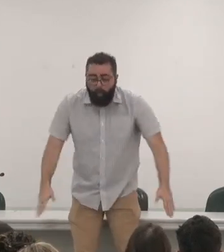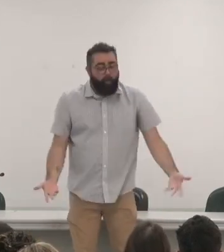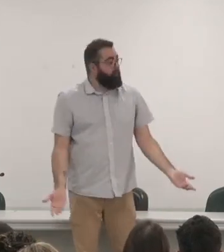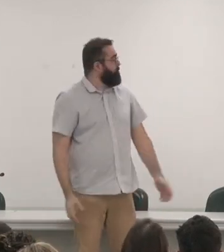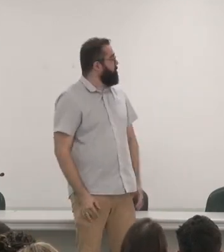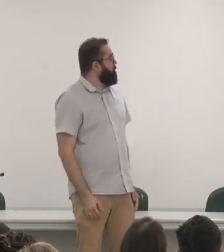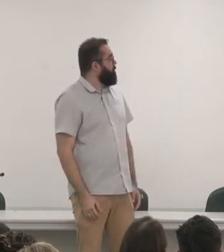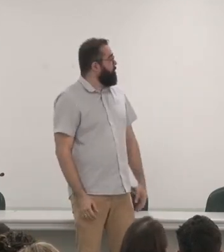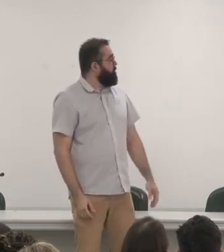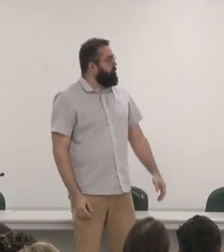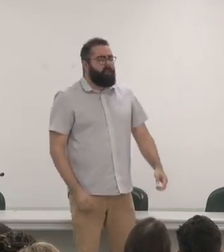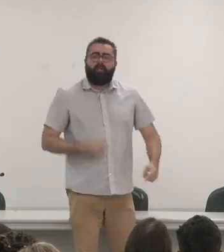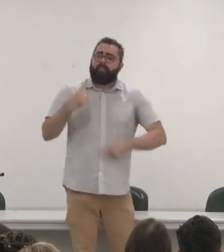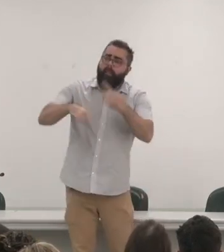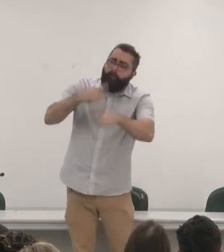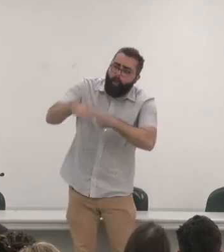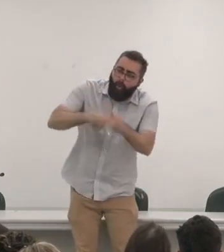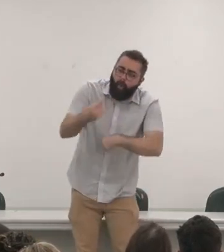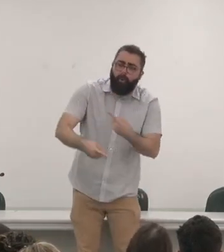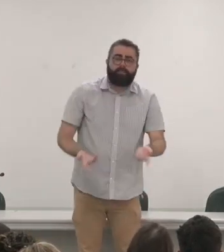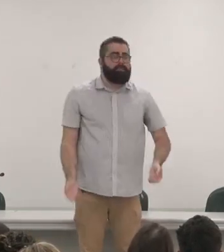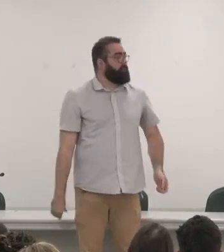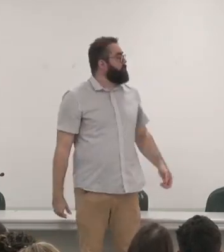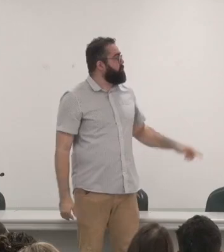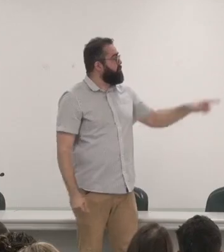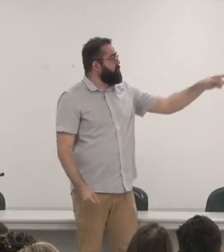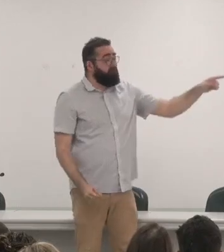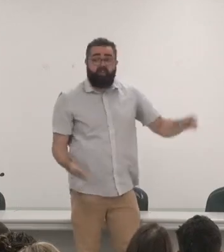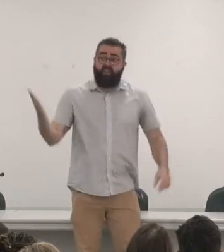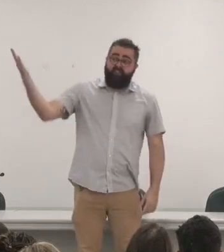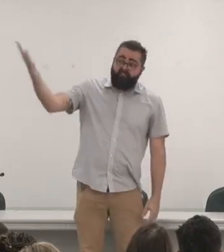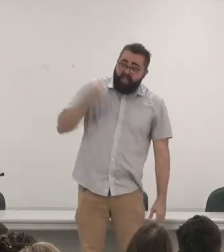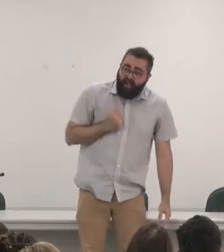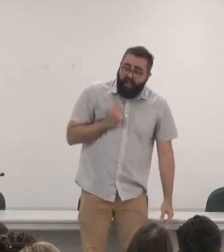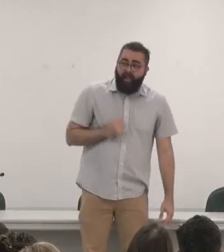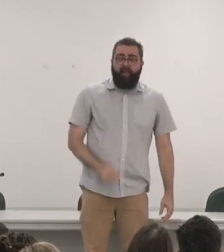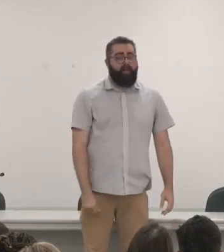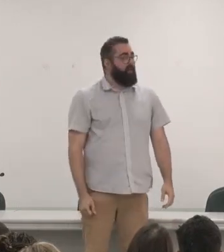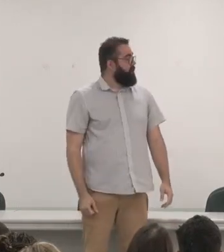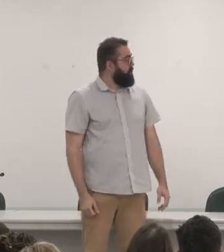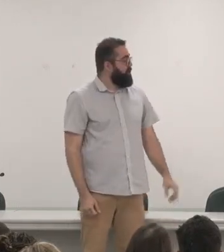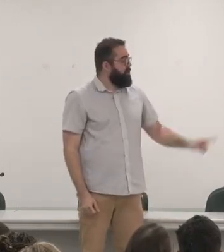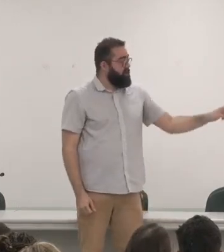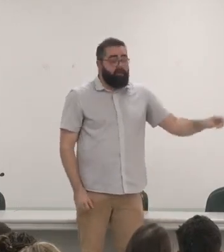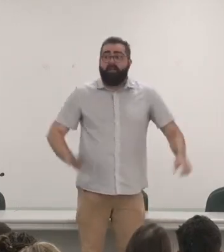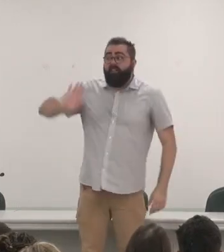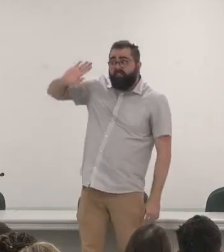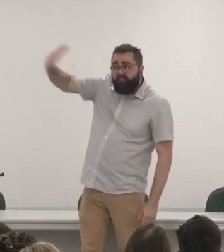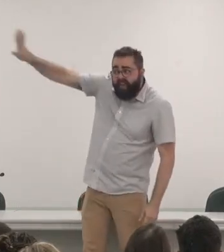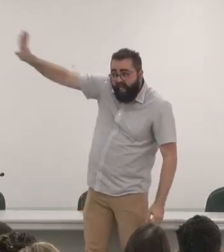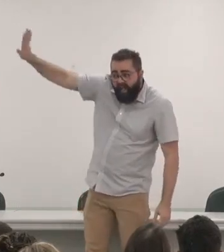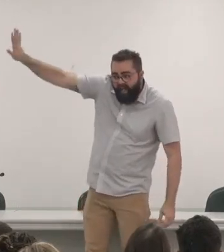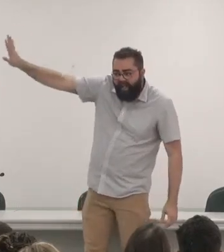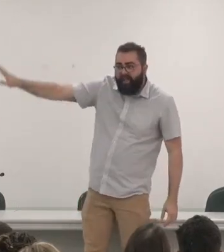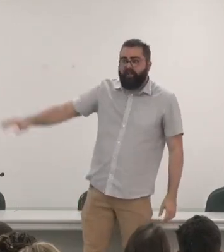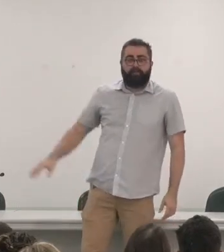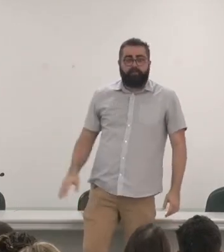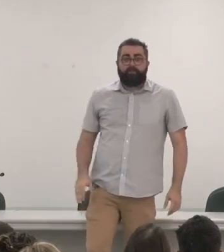ele diz, acabou, depois, chama, né? Vem aqui, fica aí,